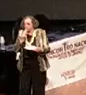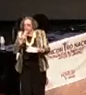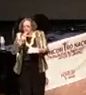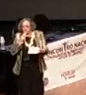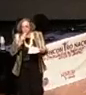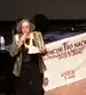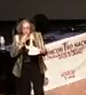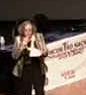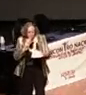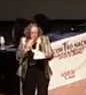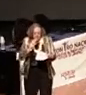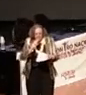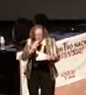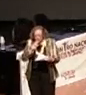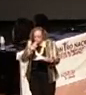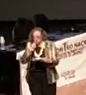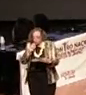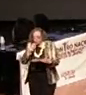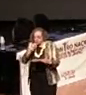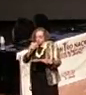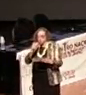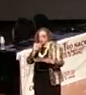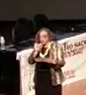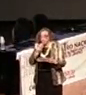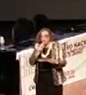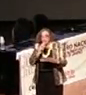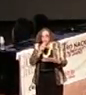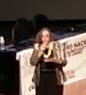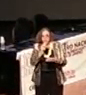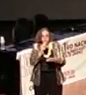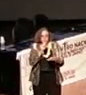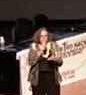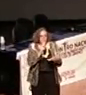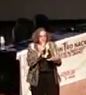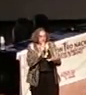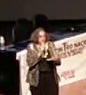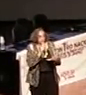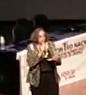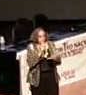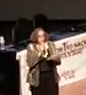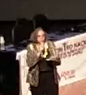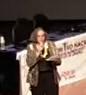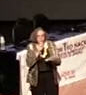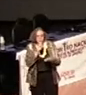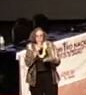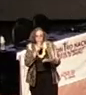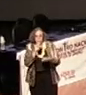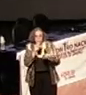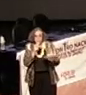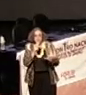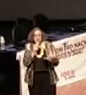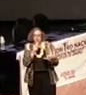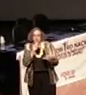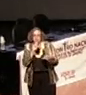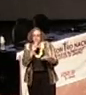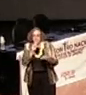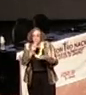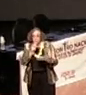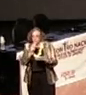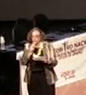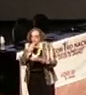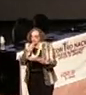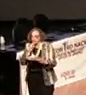do evento aí temos algumas primeiro eu vou responder aqui uma pergunta que ficou da anterior